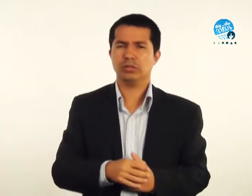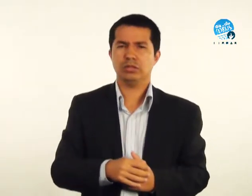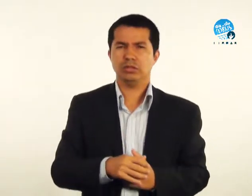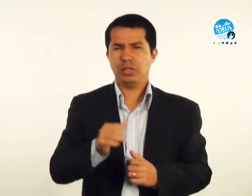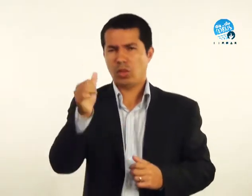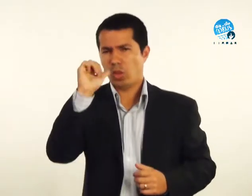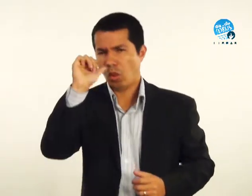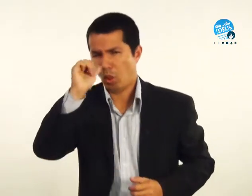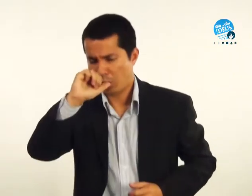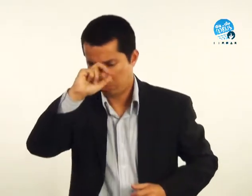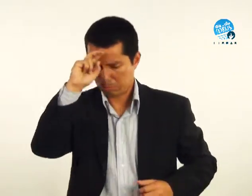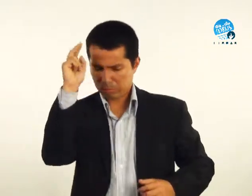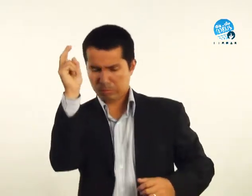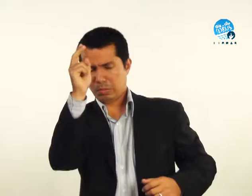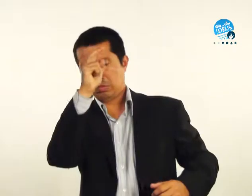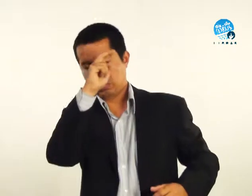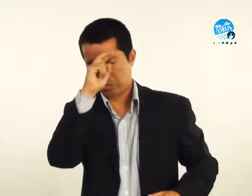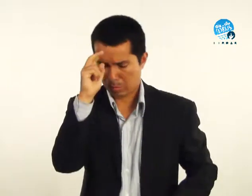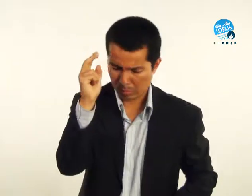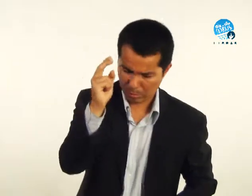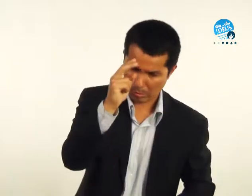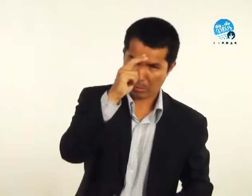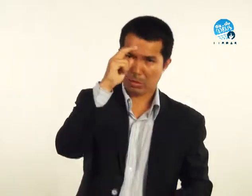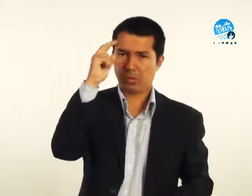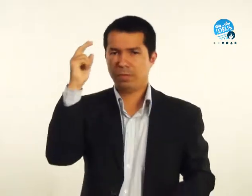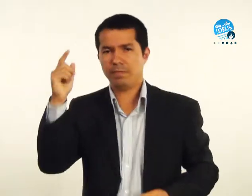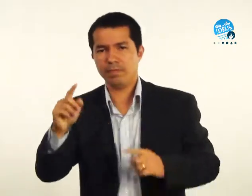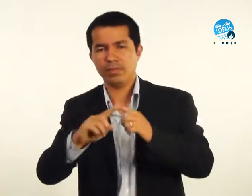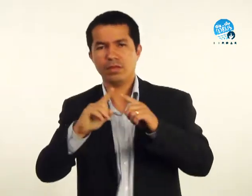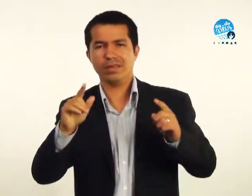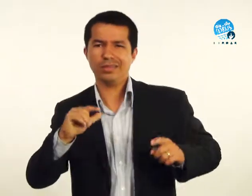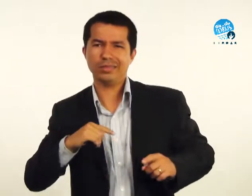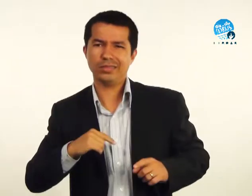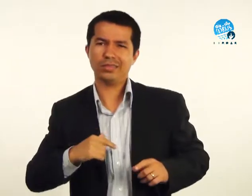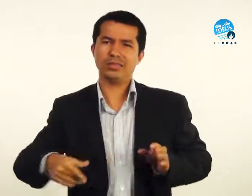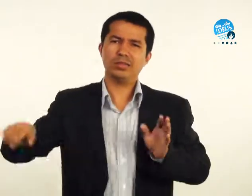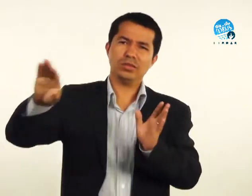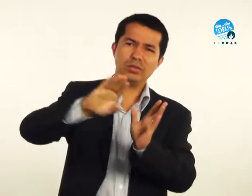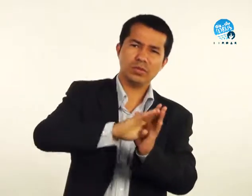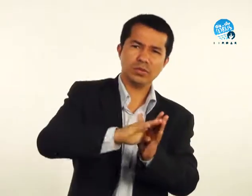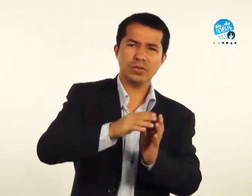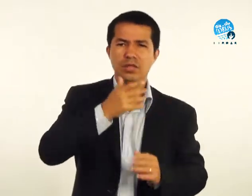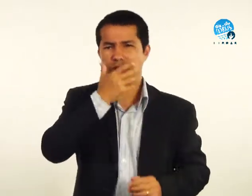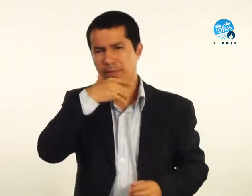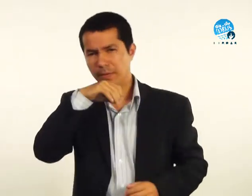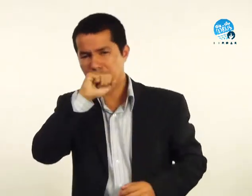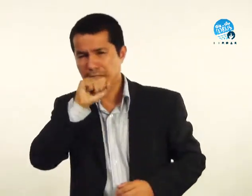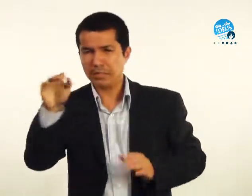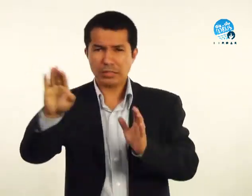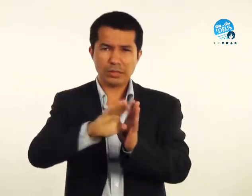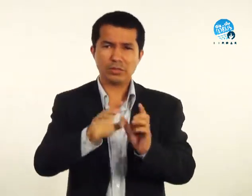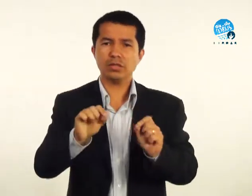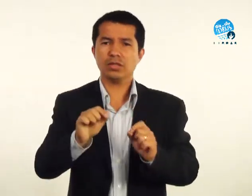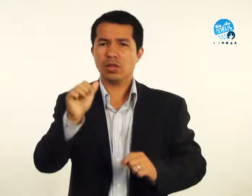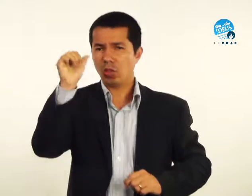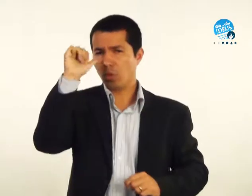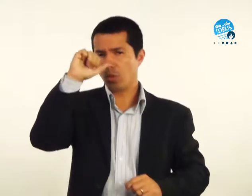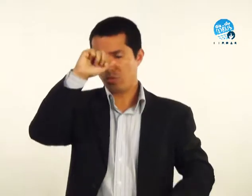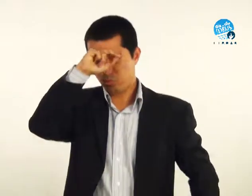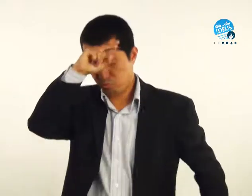álcool, bebia muito. E quando o papai chegou, ele chegou bêbado, completamente bêbado, mas bêbado. A família